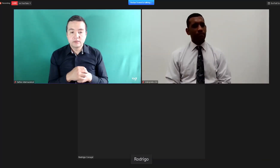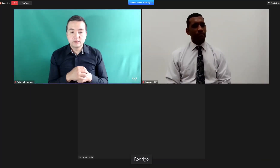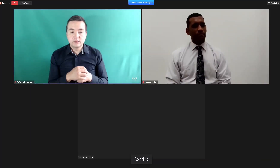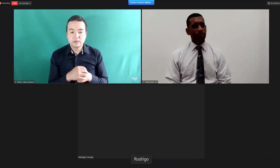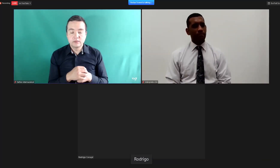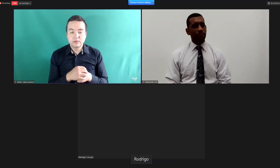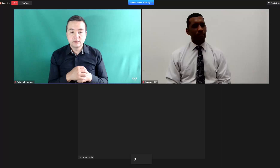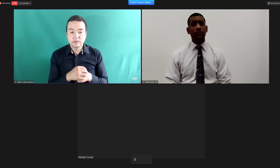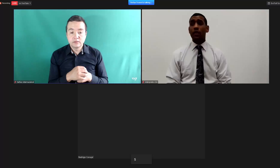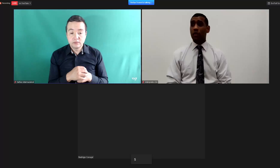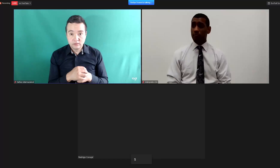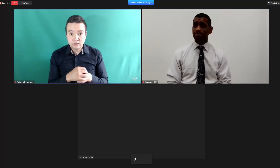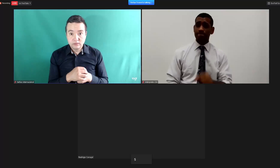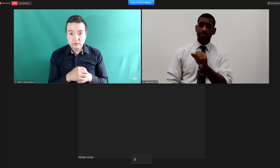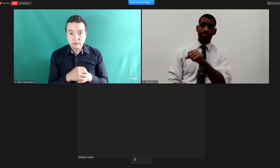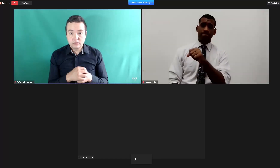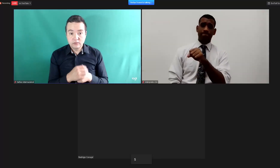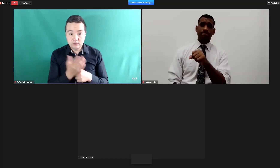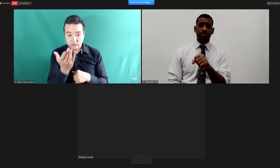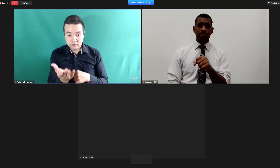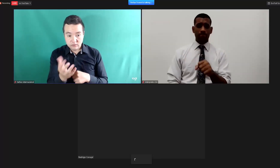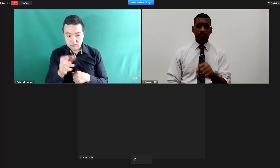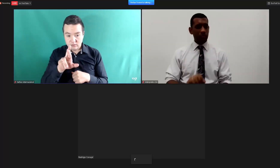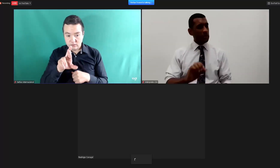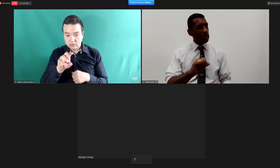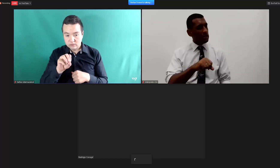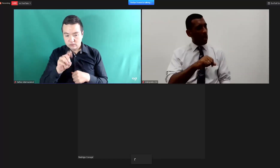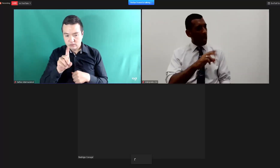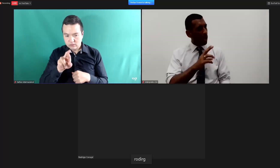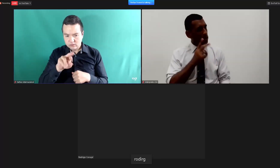¿Sí? Rodrigo, no te oíamos. Ahora sí.